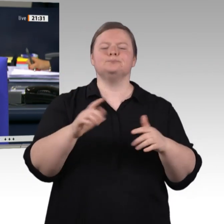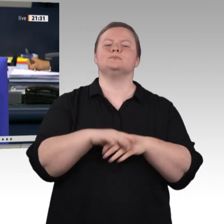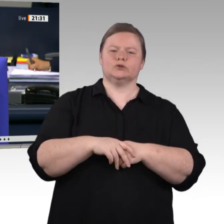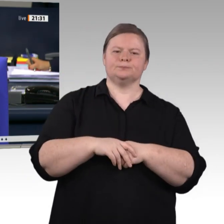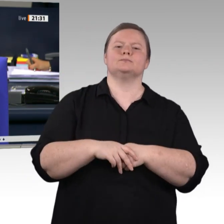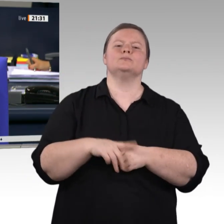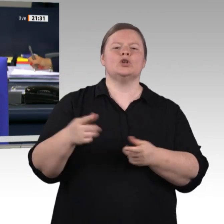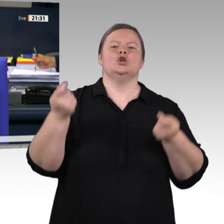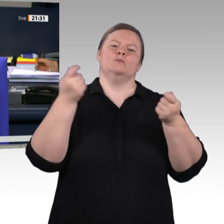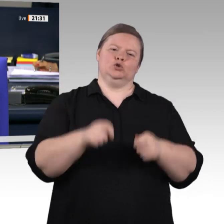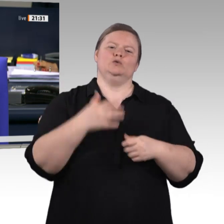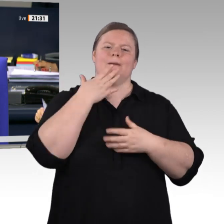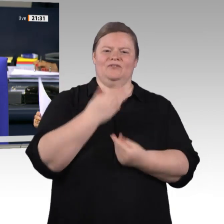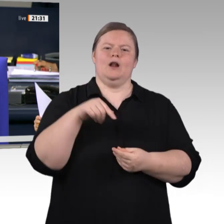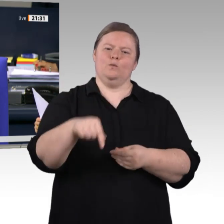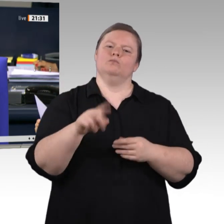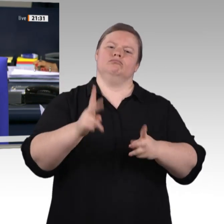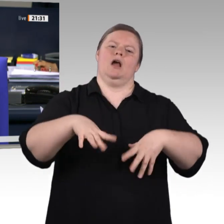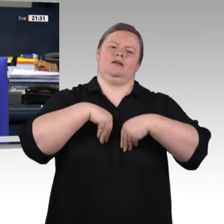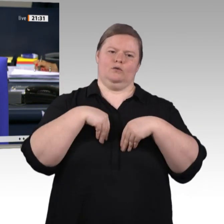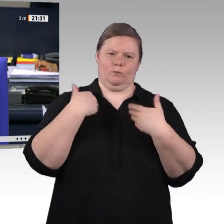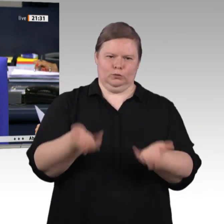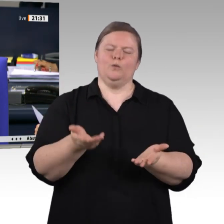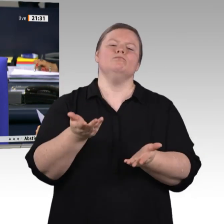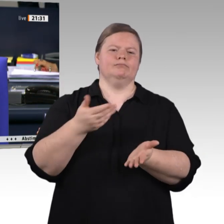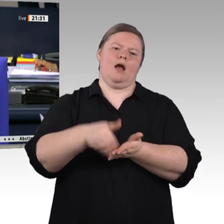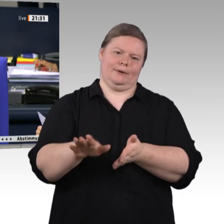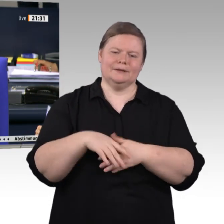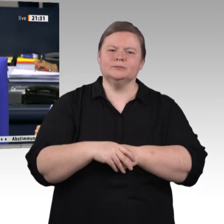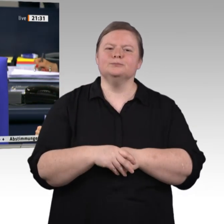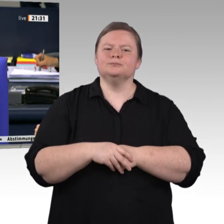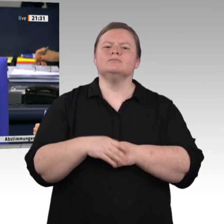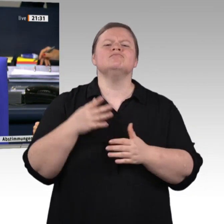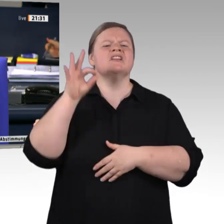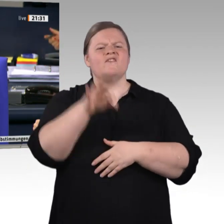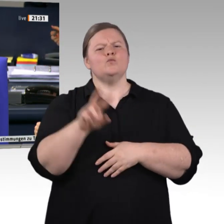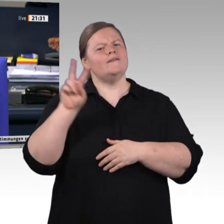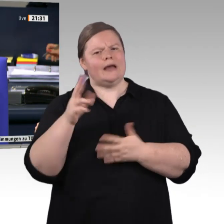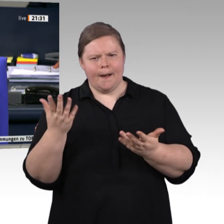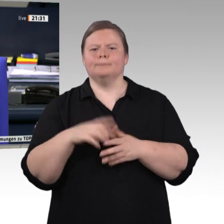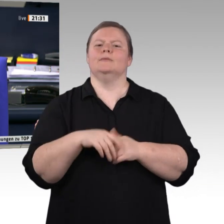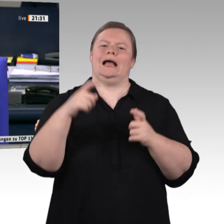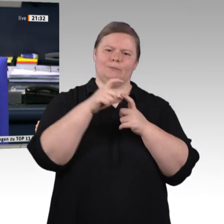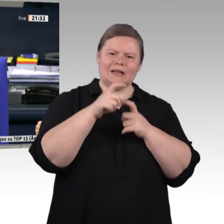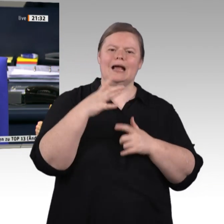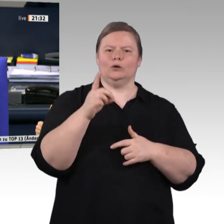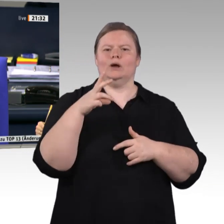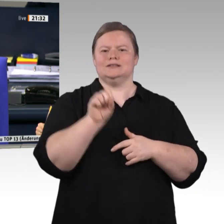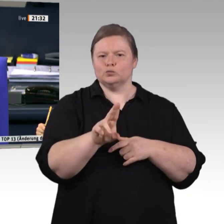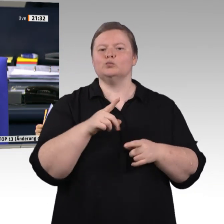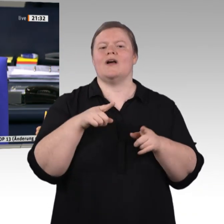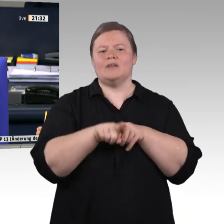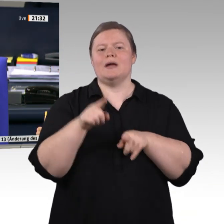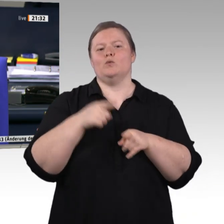und AfD. Dagegen gestimmt haben die Fraktionen der Linken und Bündnis 90 Die Grünen. Schließlich empfiehlt der Ausschuss